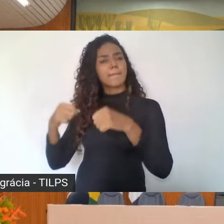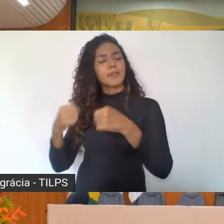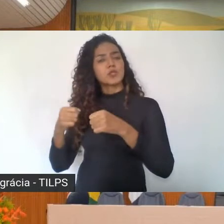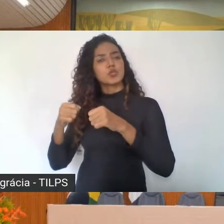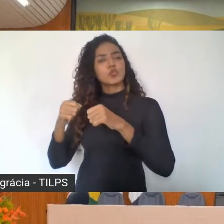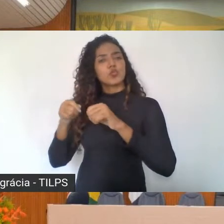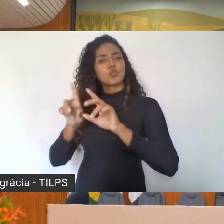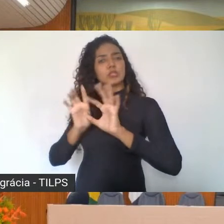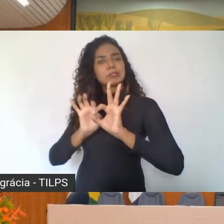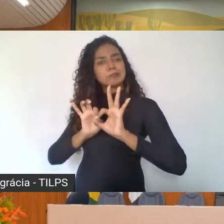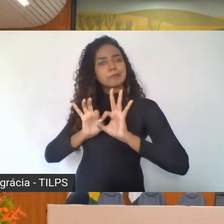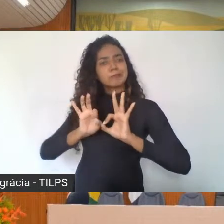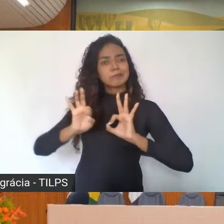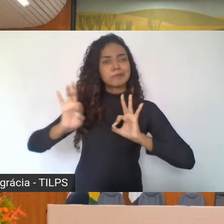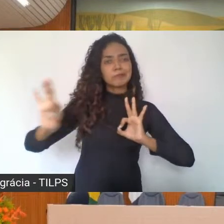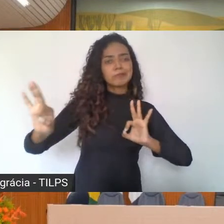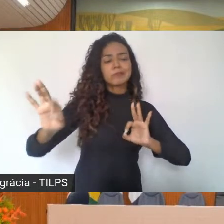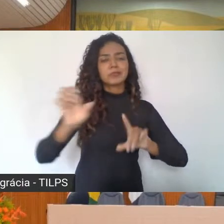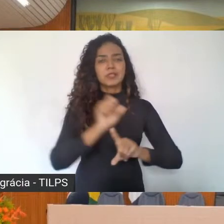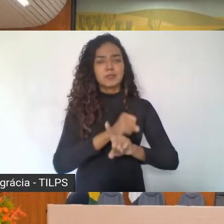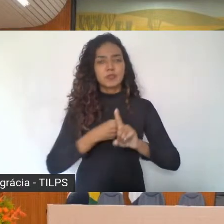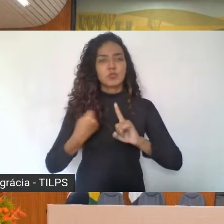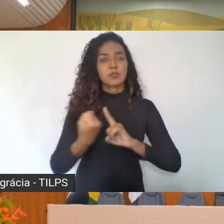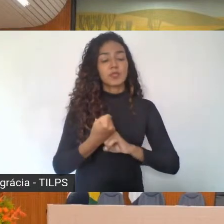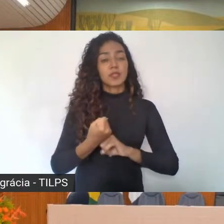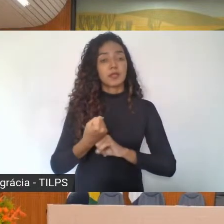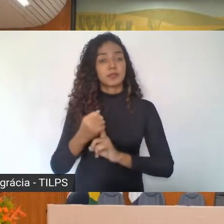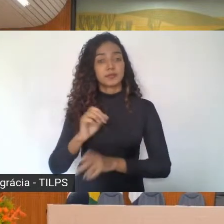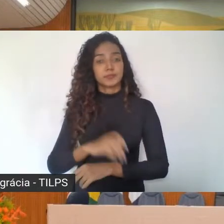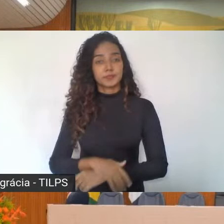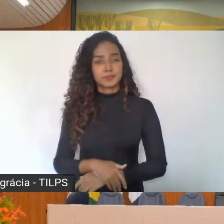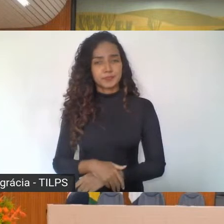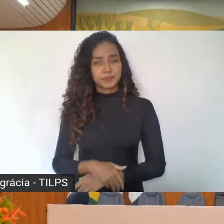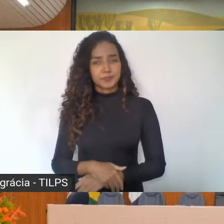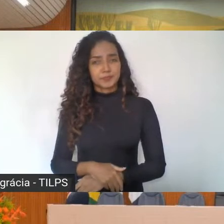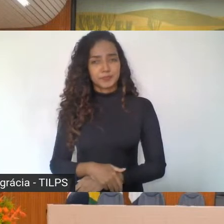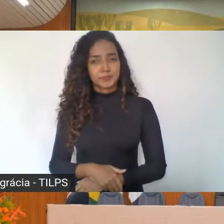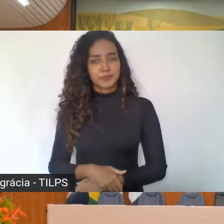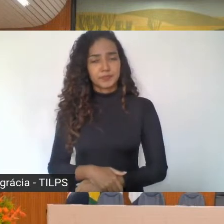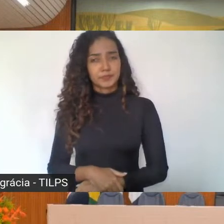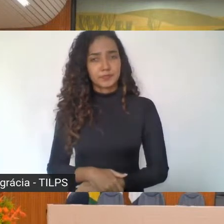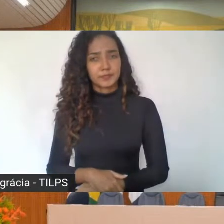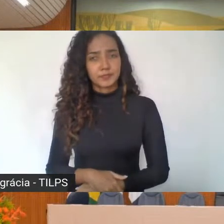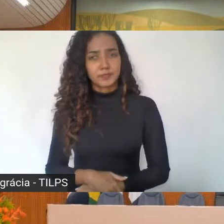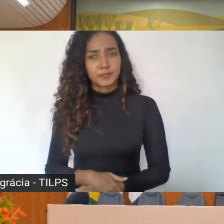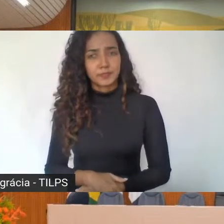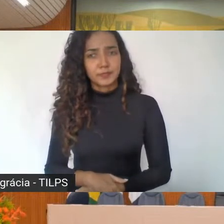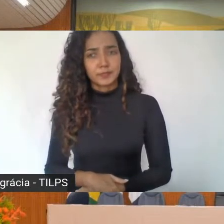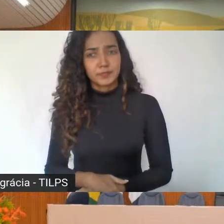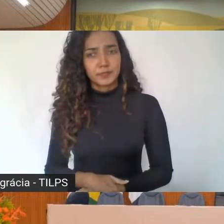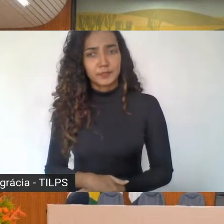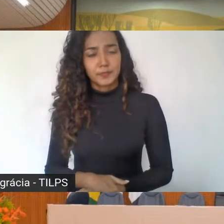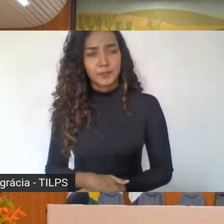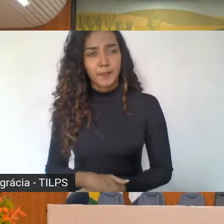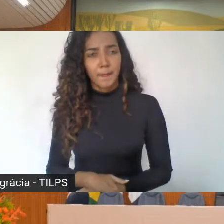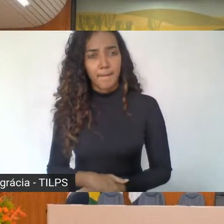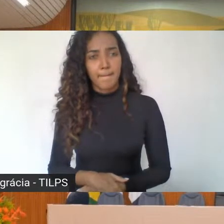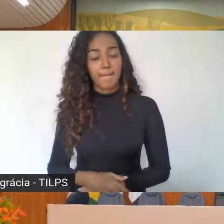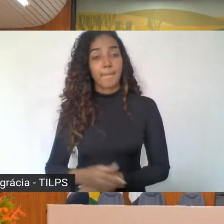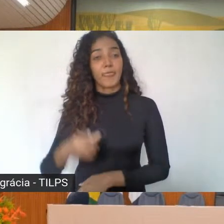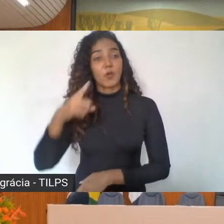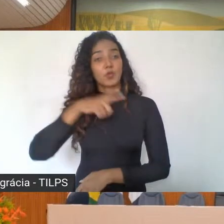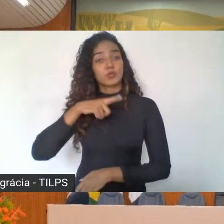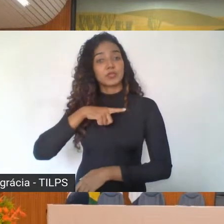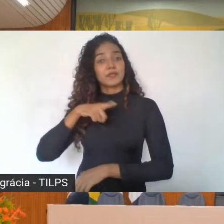no Trinity College, em Cambridge, um estudante em particular, quando veio a pandemia, veio